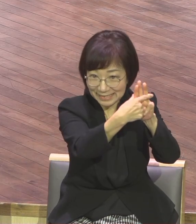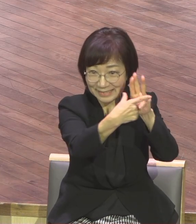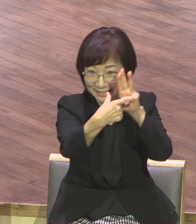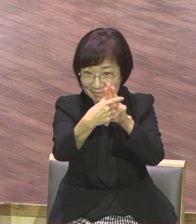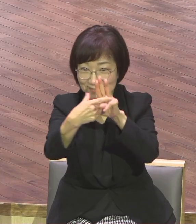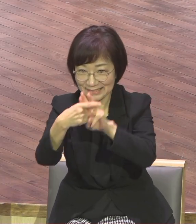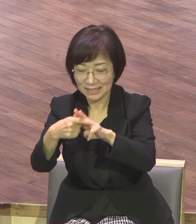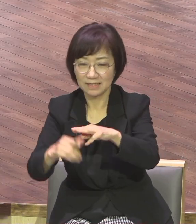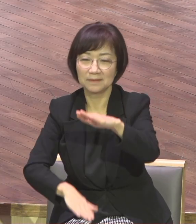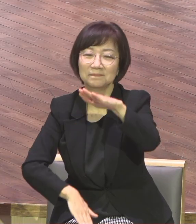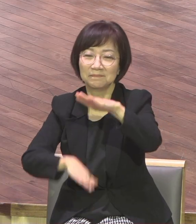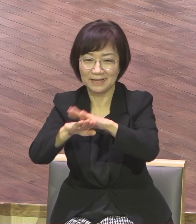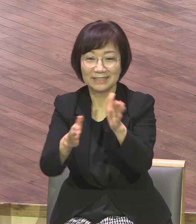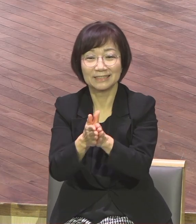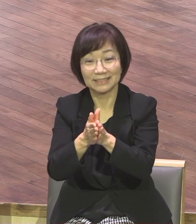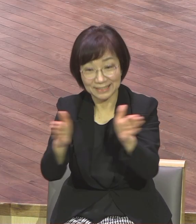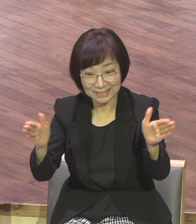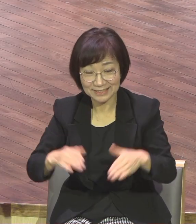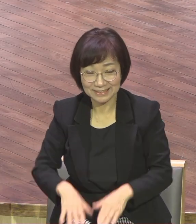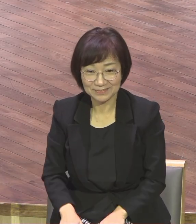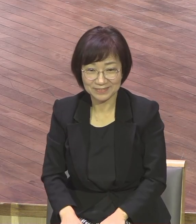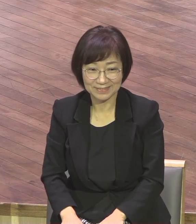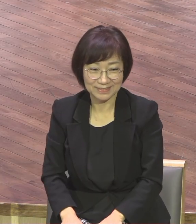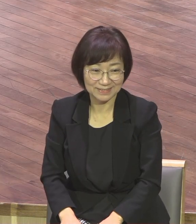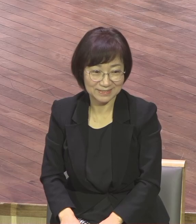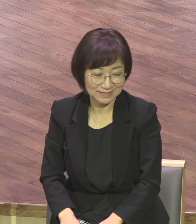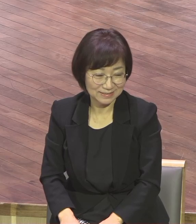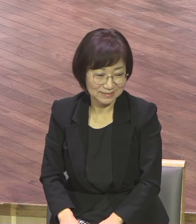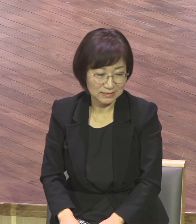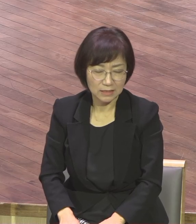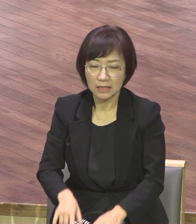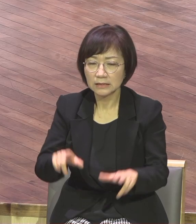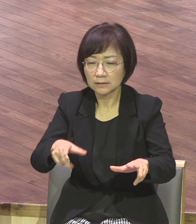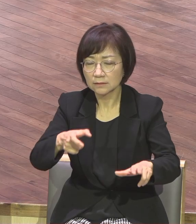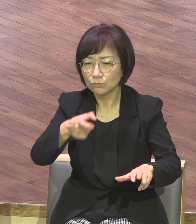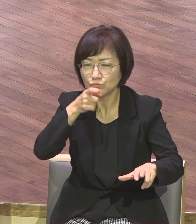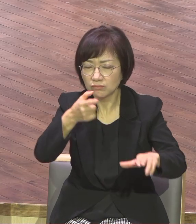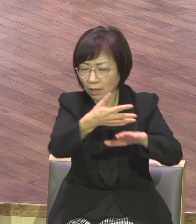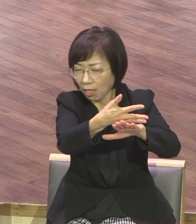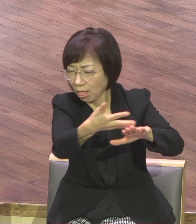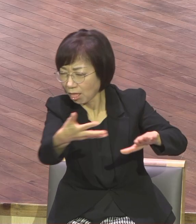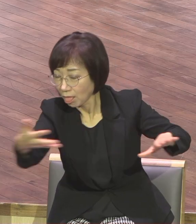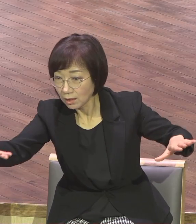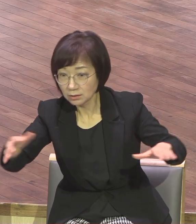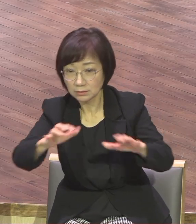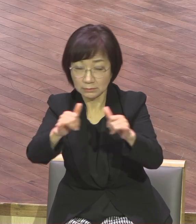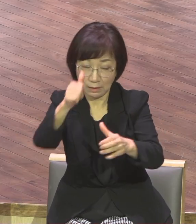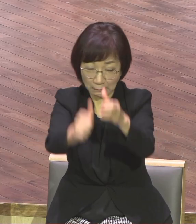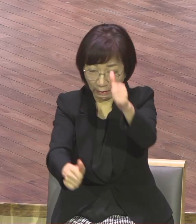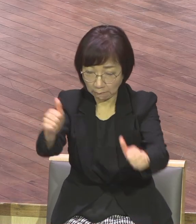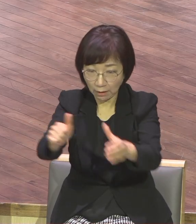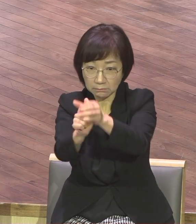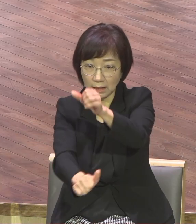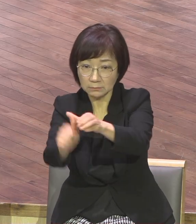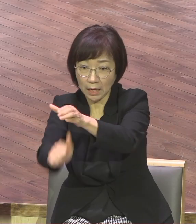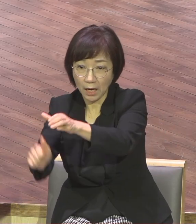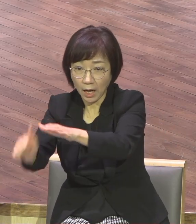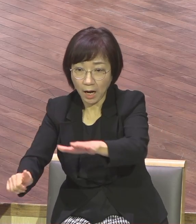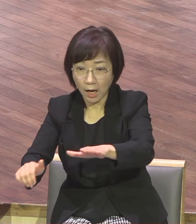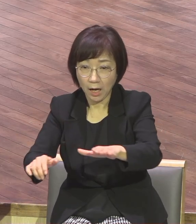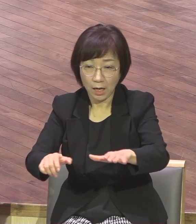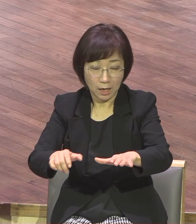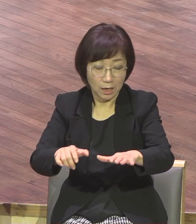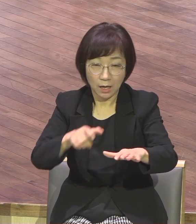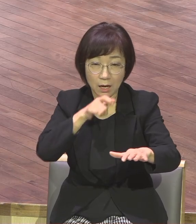집에다 생명줄 던져라. 많은 사람들 무리로 떠내려가고 있어. 떠나내려가면 어떻게 됩니까? 큰